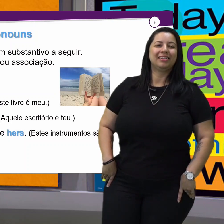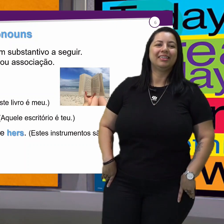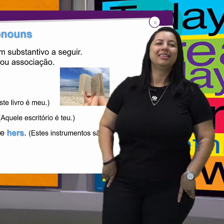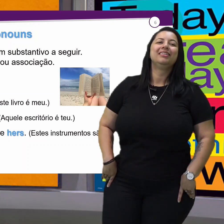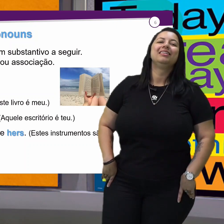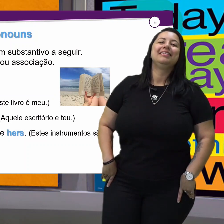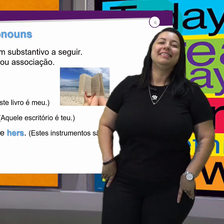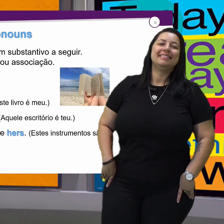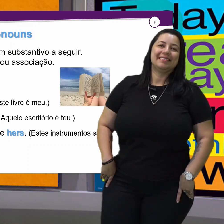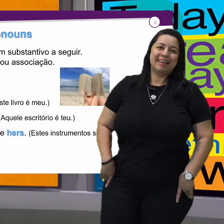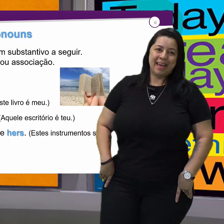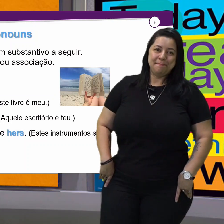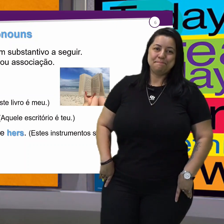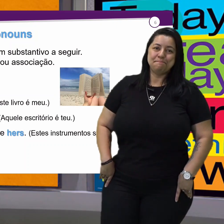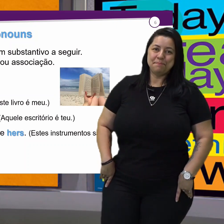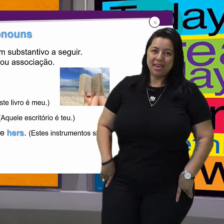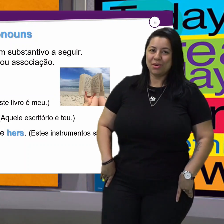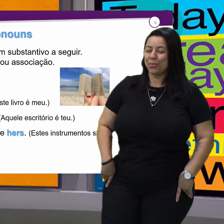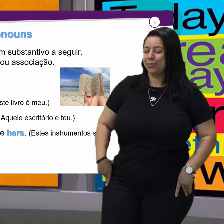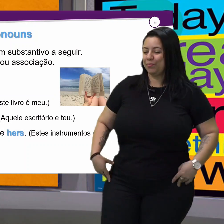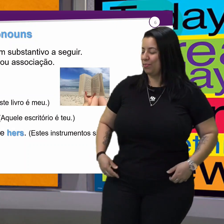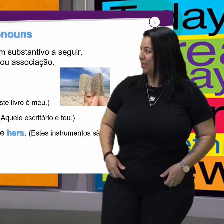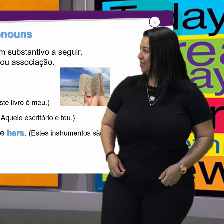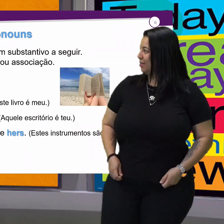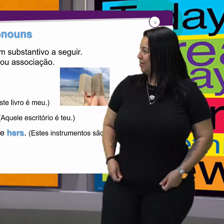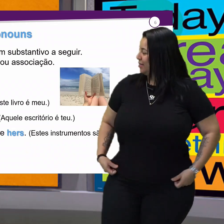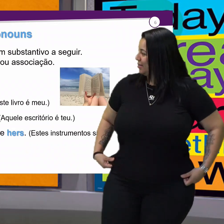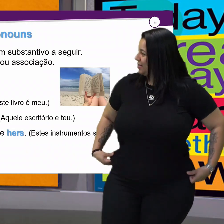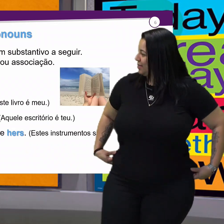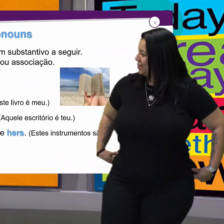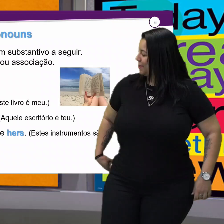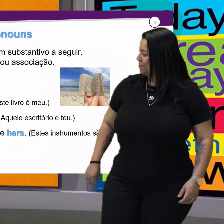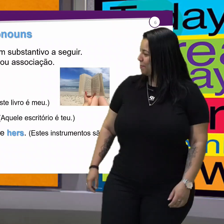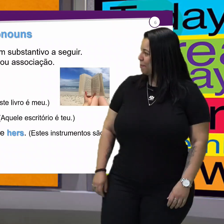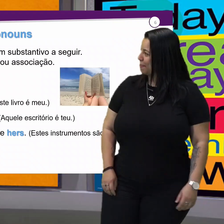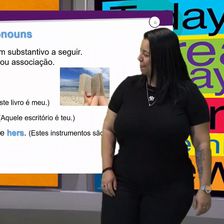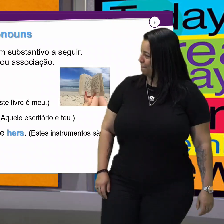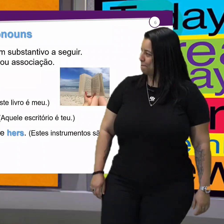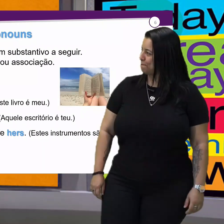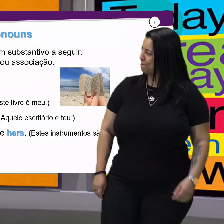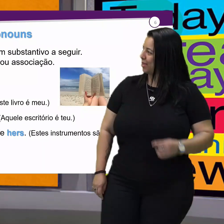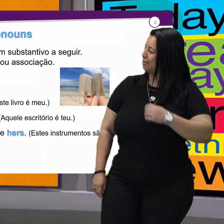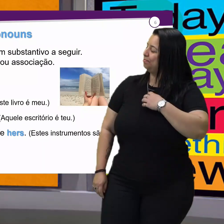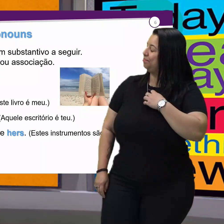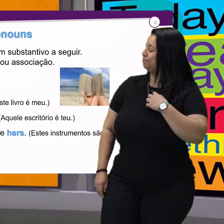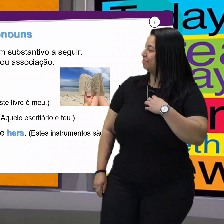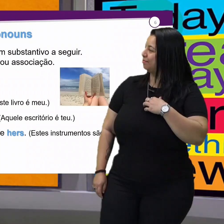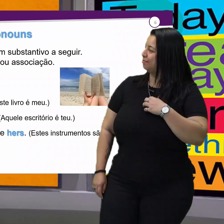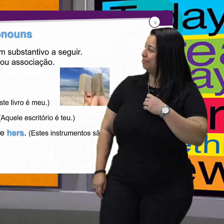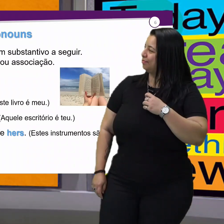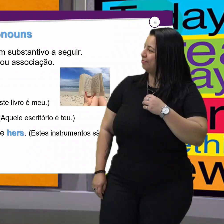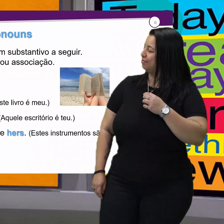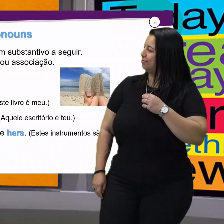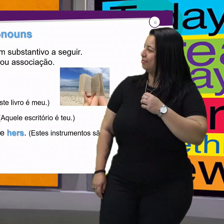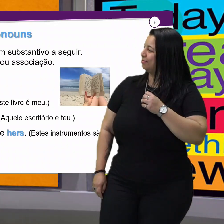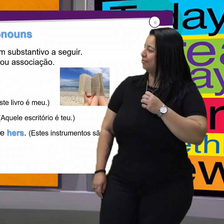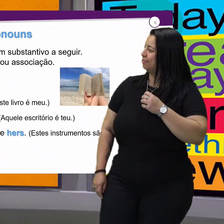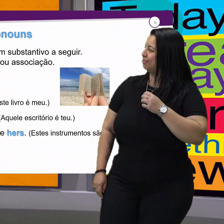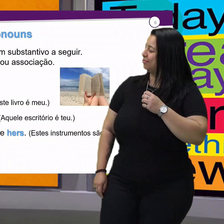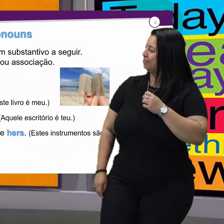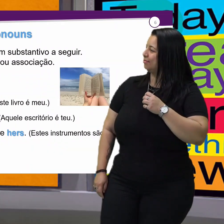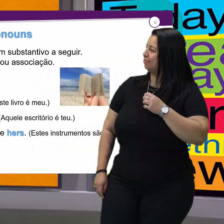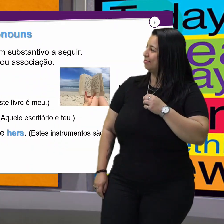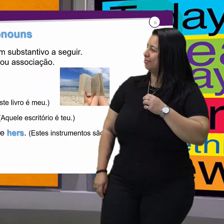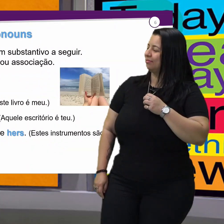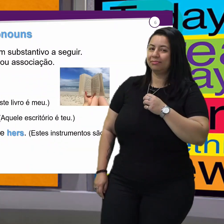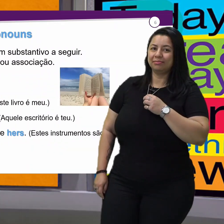quero falar que este livro é meu. Aí você pensa, a primeira coisa que a pessoa pensa, porque geralmente no inglês, dependendo aí de